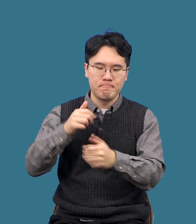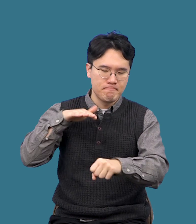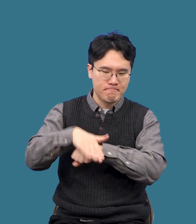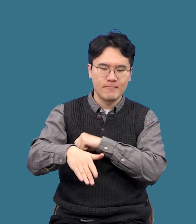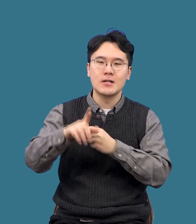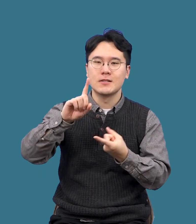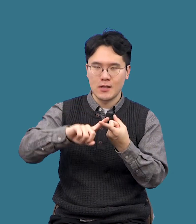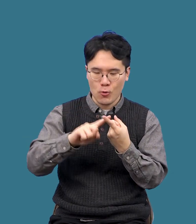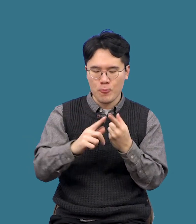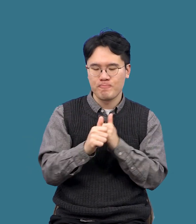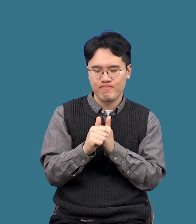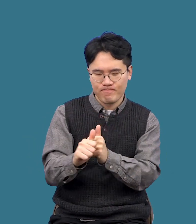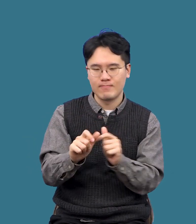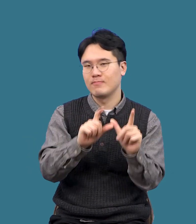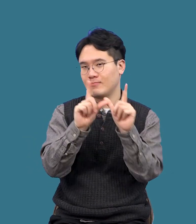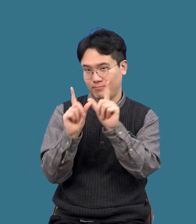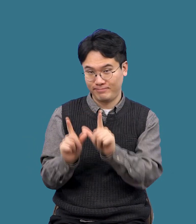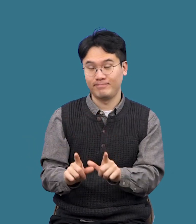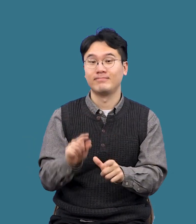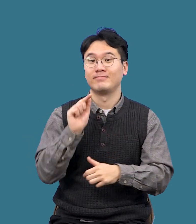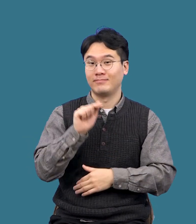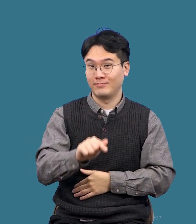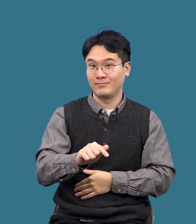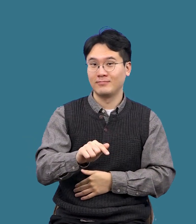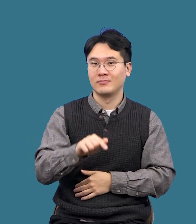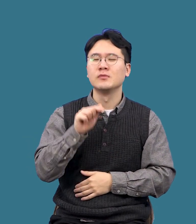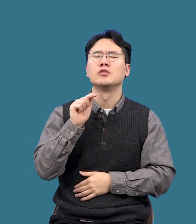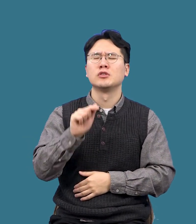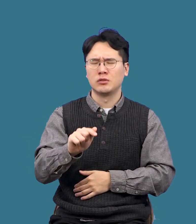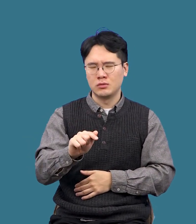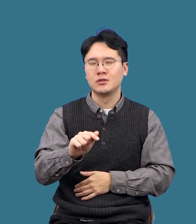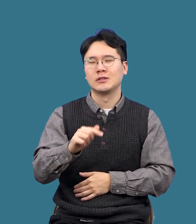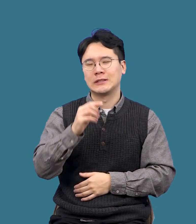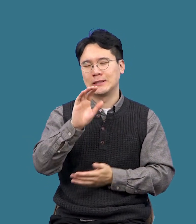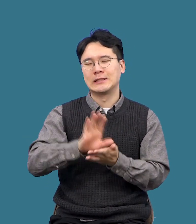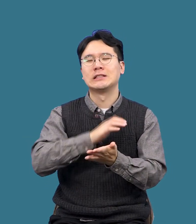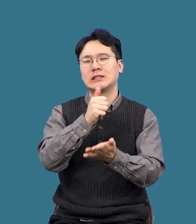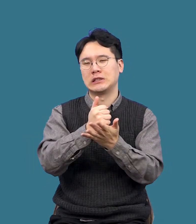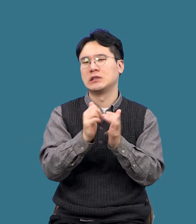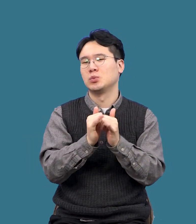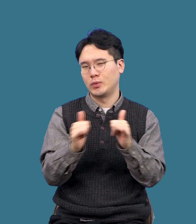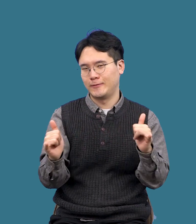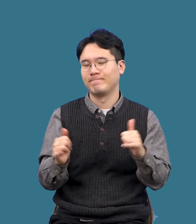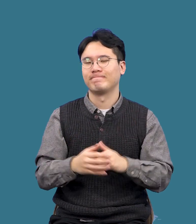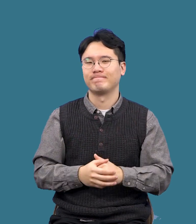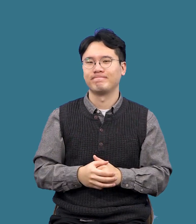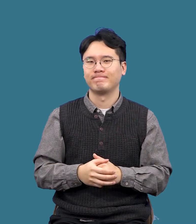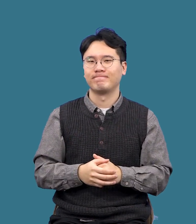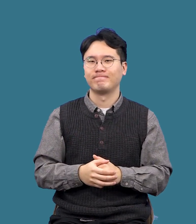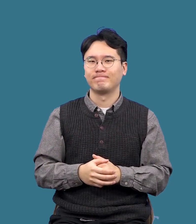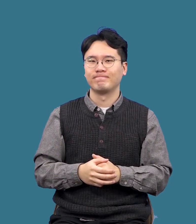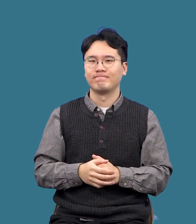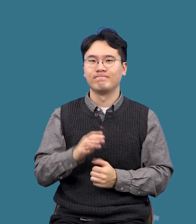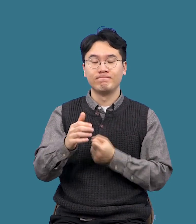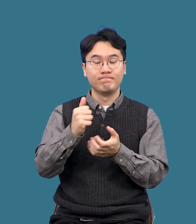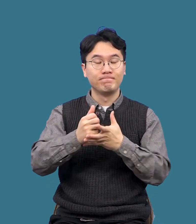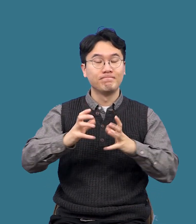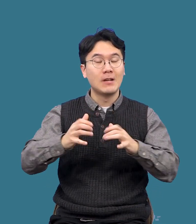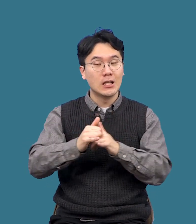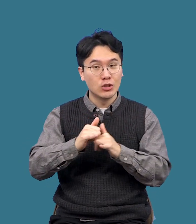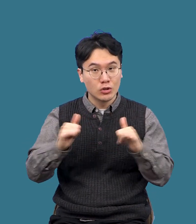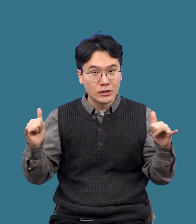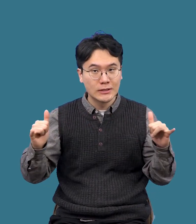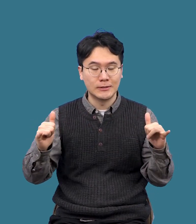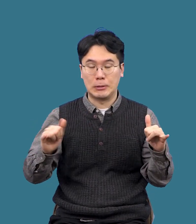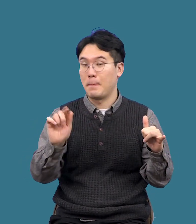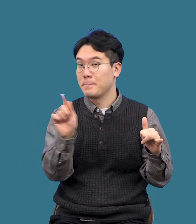살고자 하는 사람들, 이게 바로 크리스찬이에요. 이게 바로 하나님의 백성들이에요. 다시 하나님의 백성들의